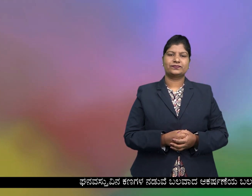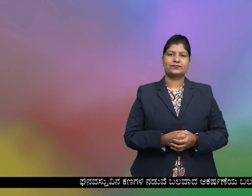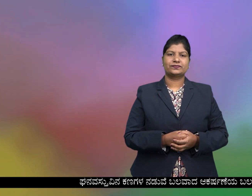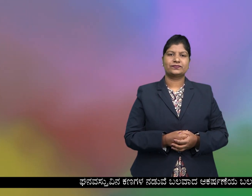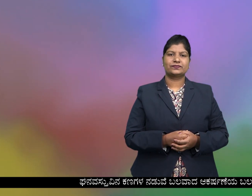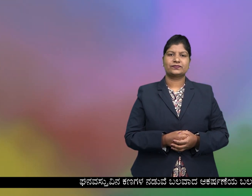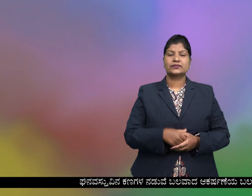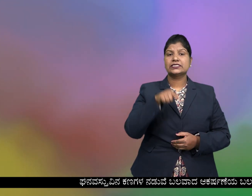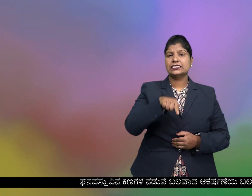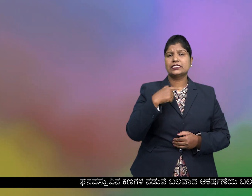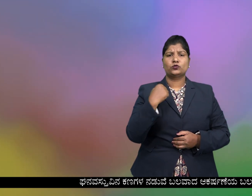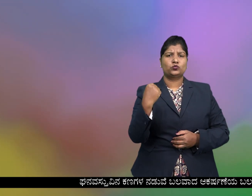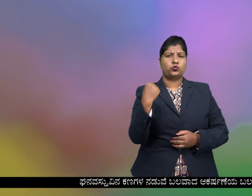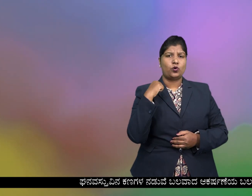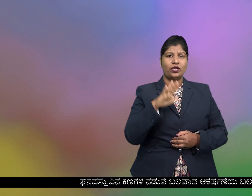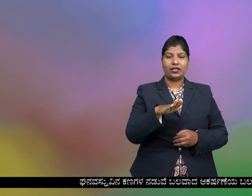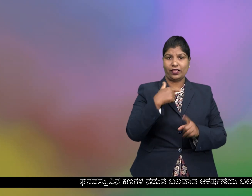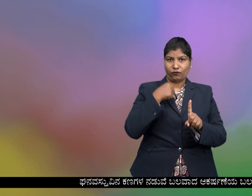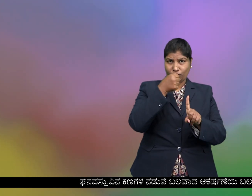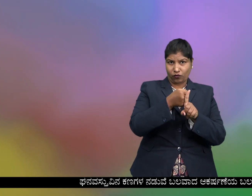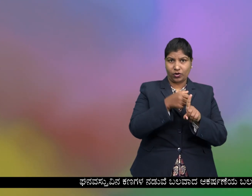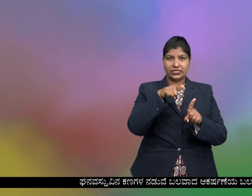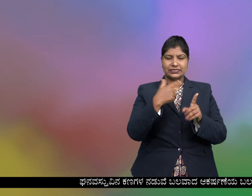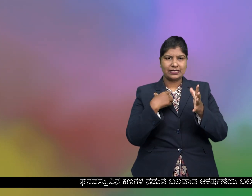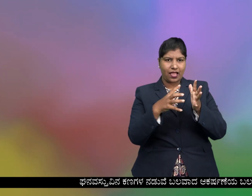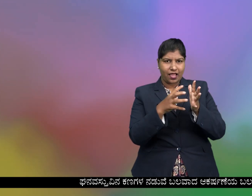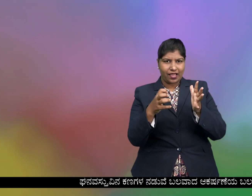ಘನವೊಂದರ ಕಣಗಳ ನಡುವೆ ಬಲವಾದ ಆಕರ್ಷಣೆಯ ಬಲವಿದ್ದು